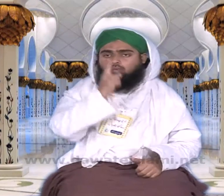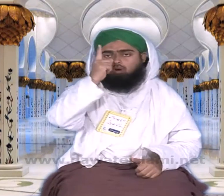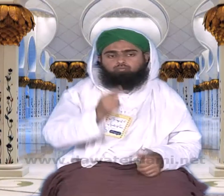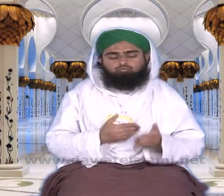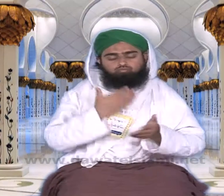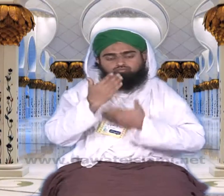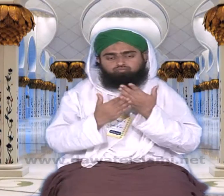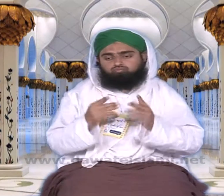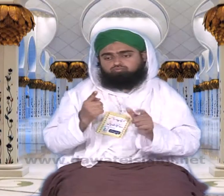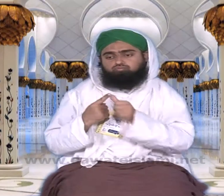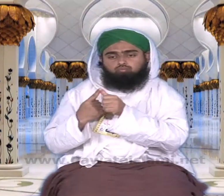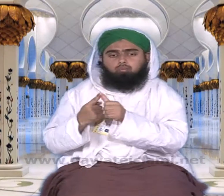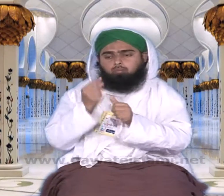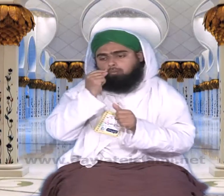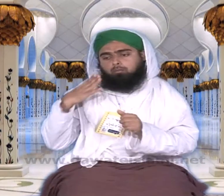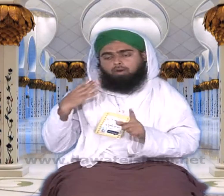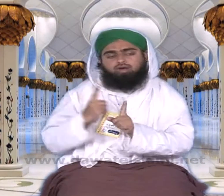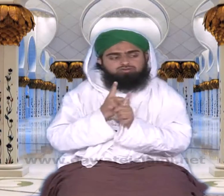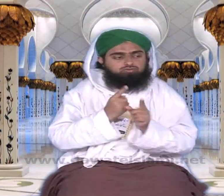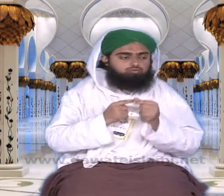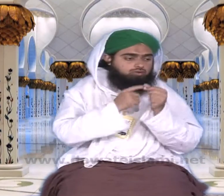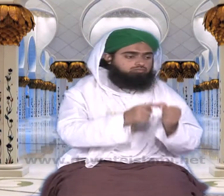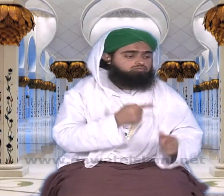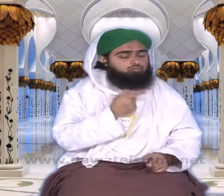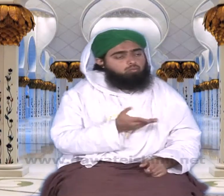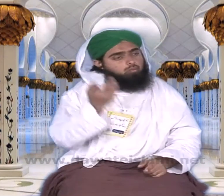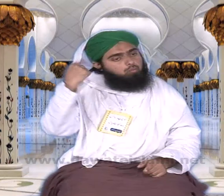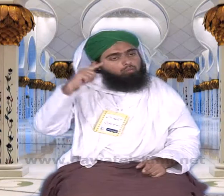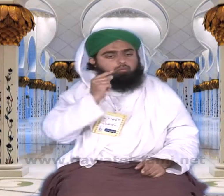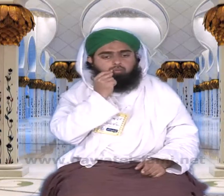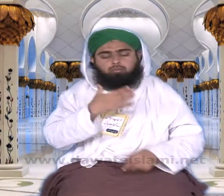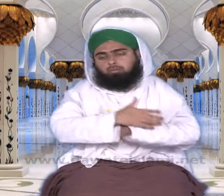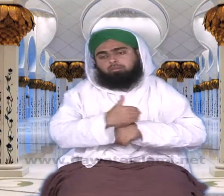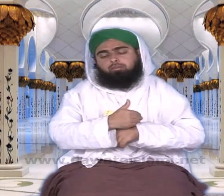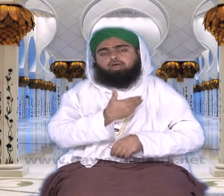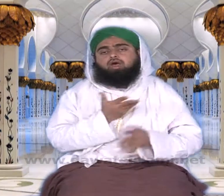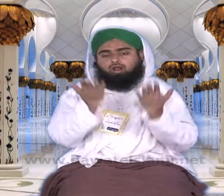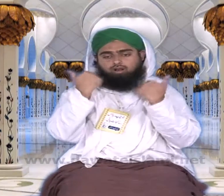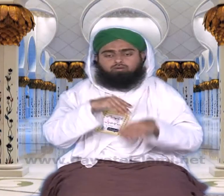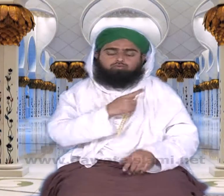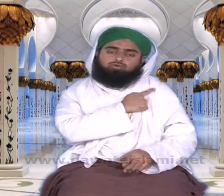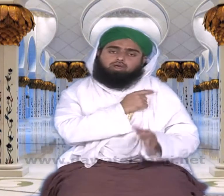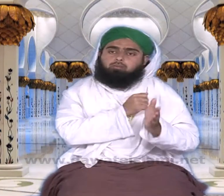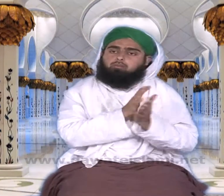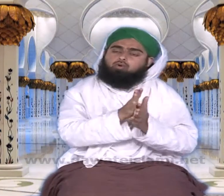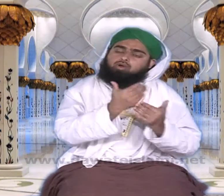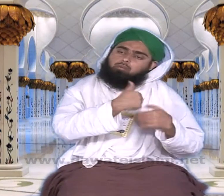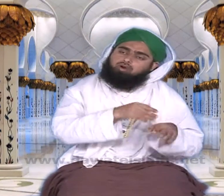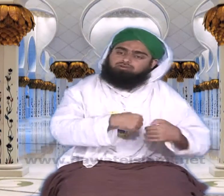اور اللہ تعالی نے اس کو بھی بلند درجی اطاف فرمائے تو ماندار بھائی نے سکت سالہ بھائی سے پوچھا کہ